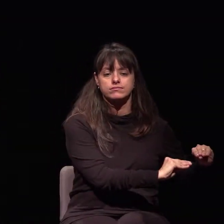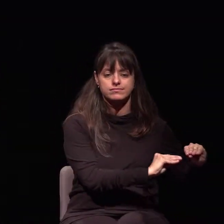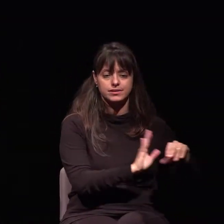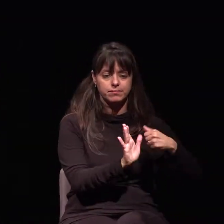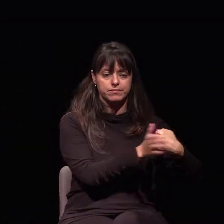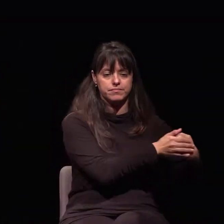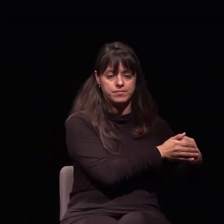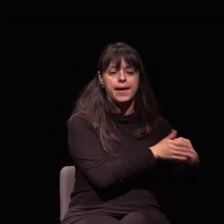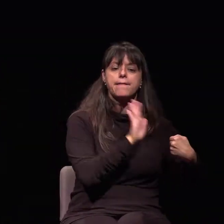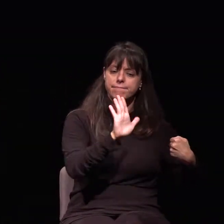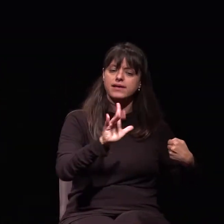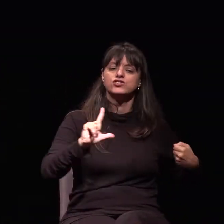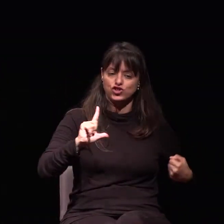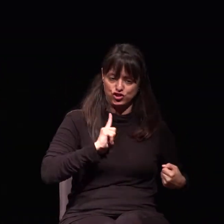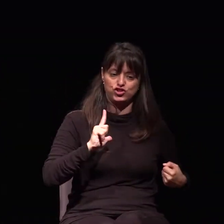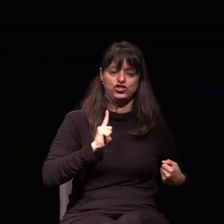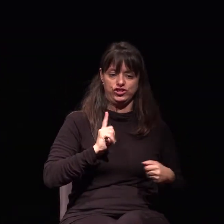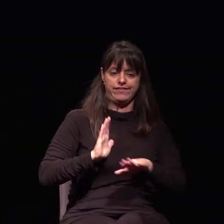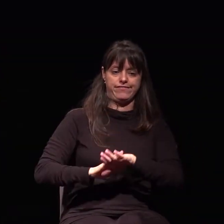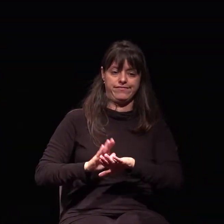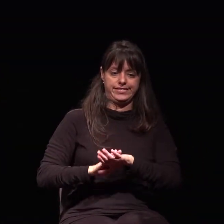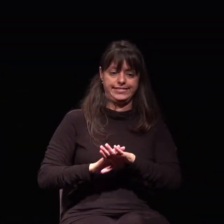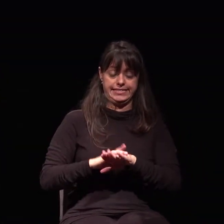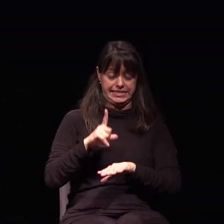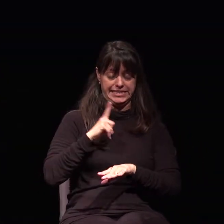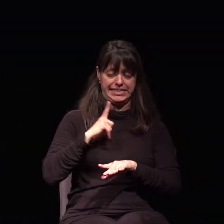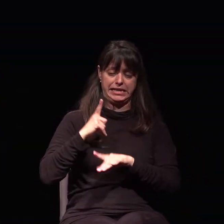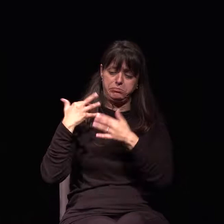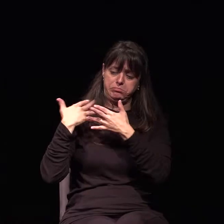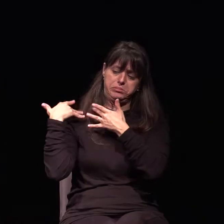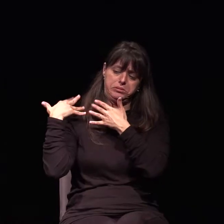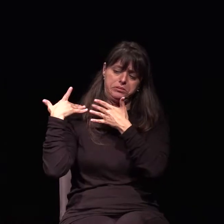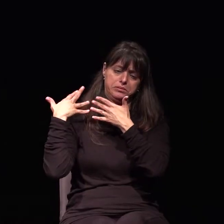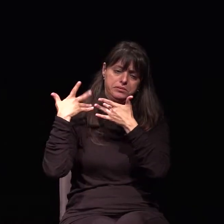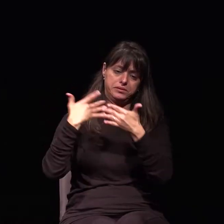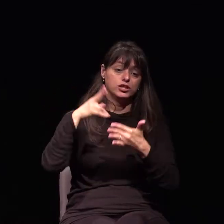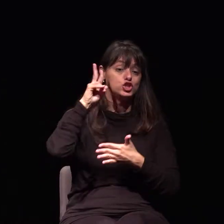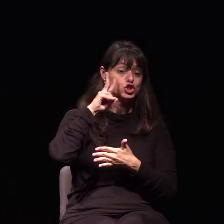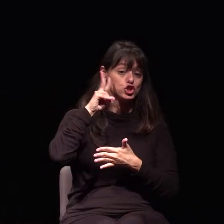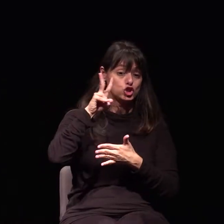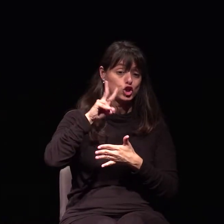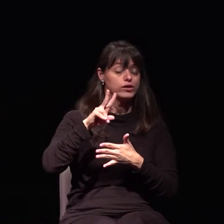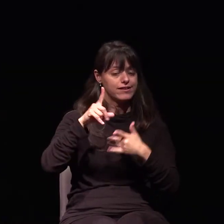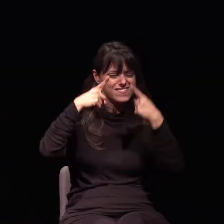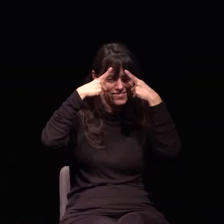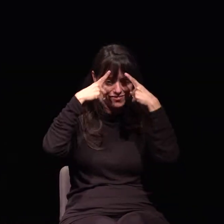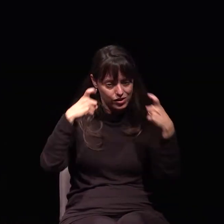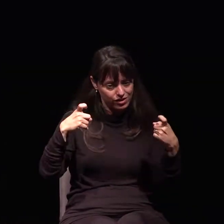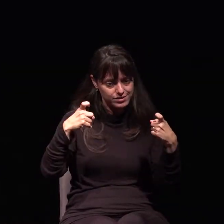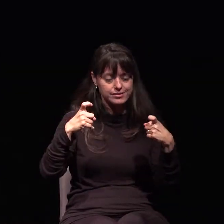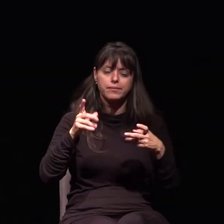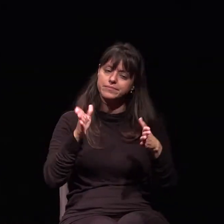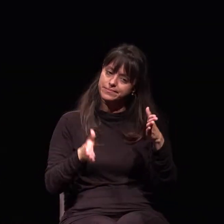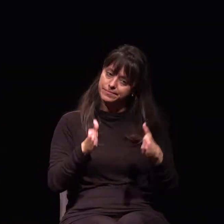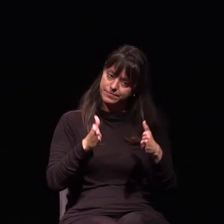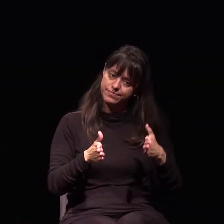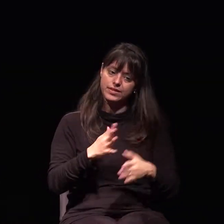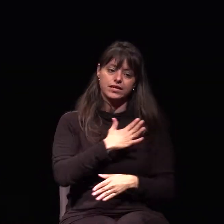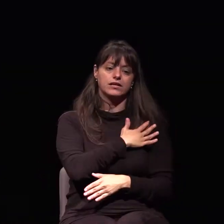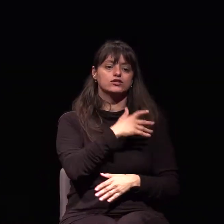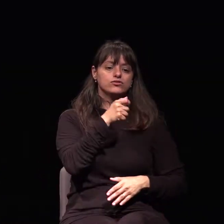uma história, né, de violência que, nos momentos de ditadura, nos momentos